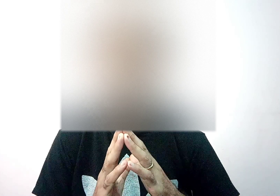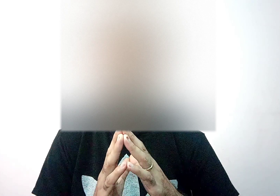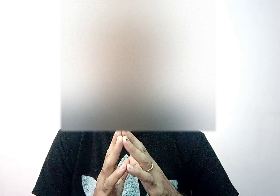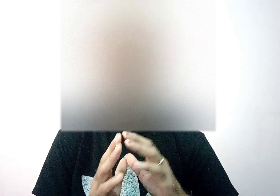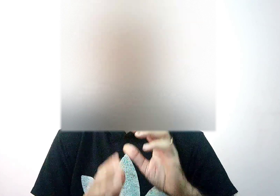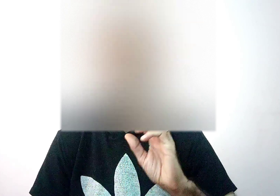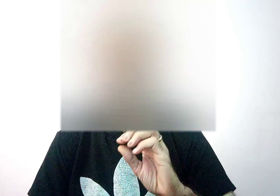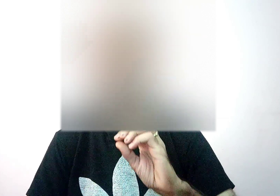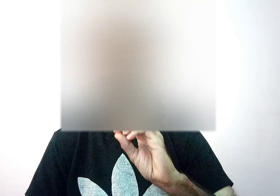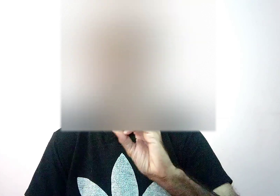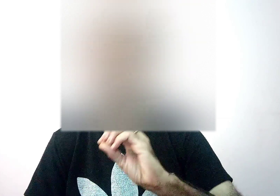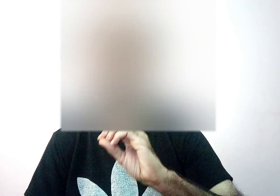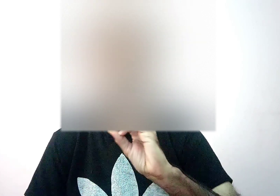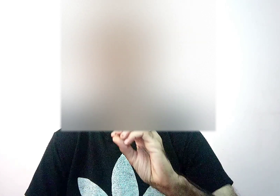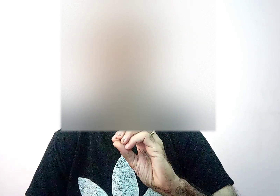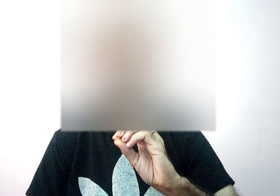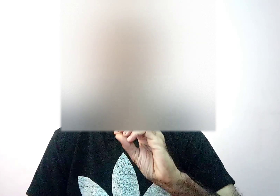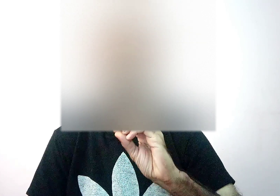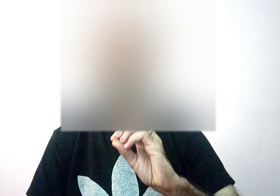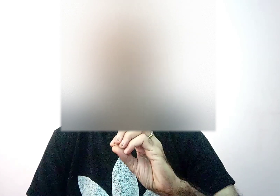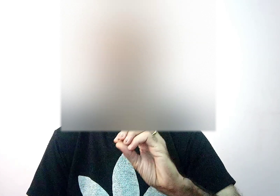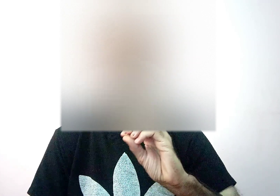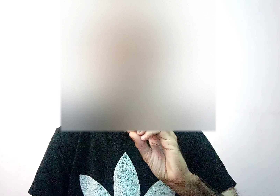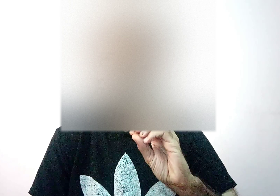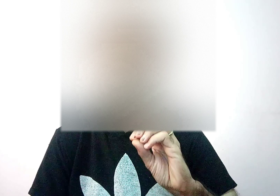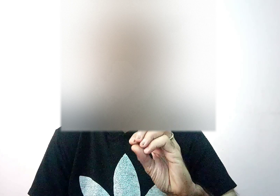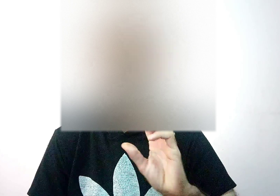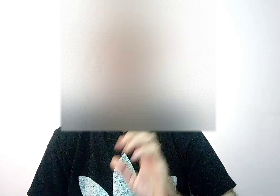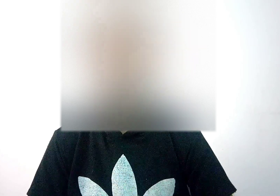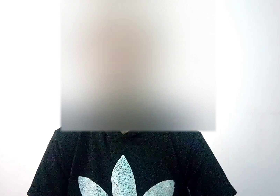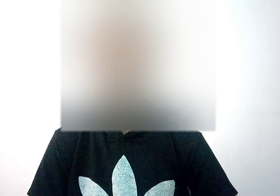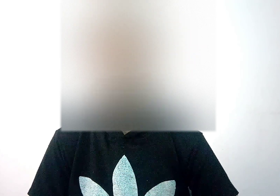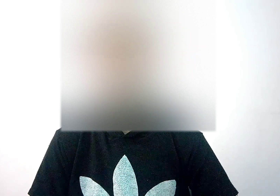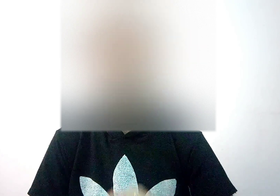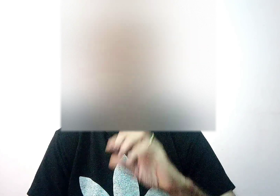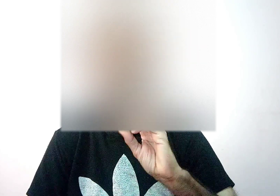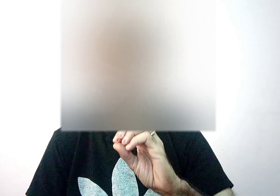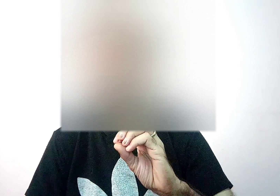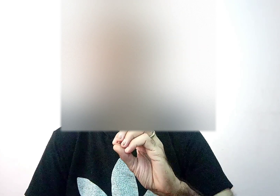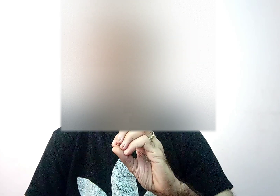مصر تعاملت بكل مرونة مع أزمة سد النهضة الأثيوبي، والحل